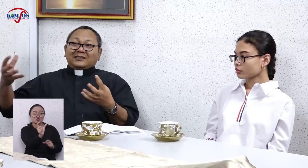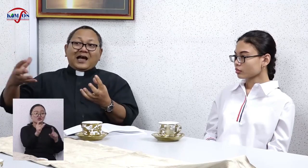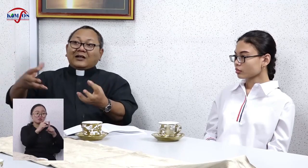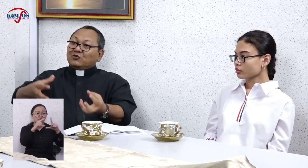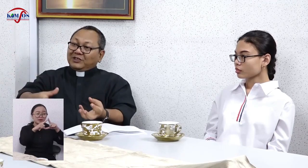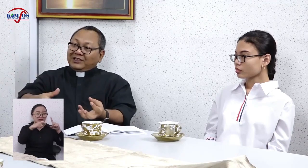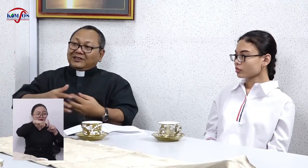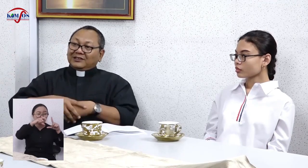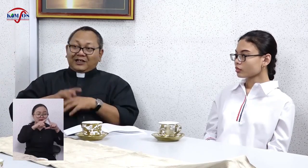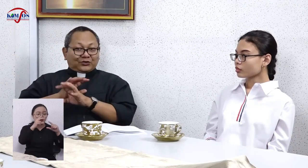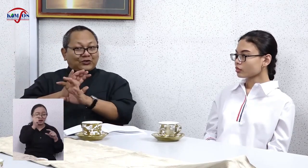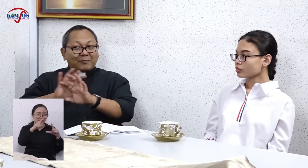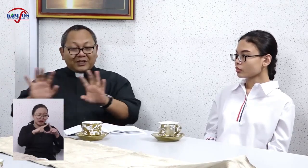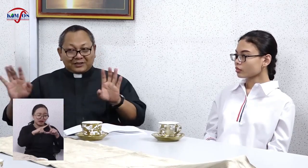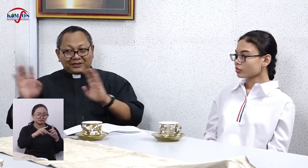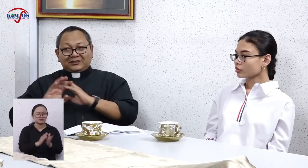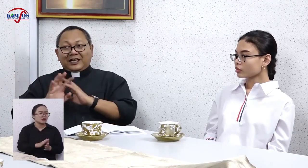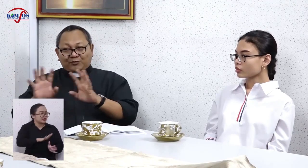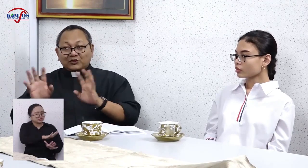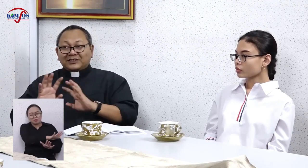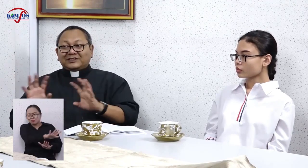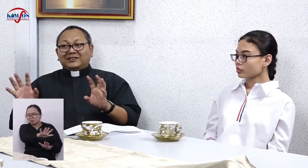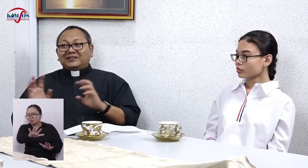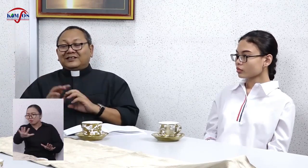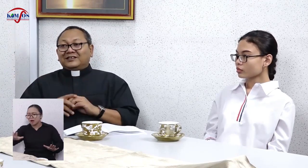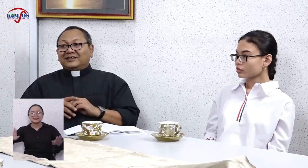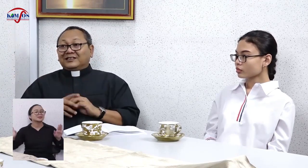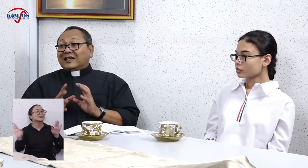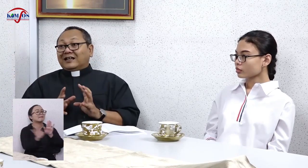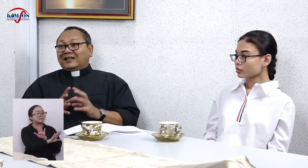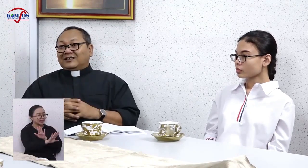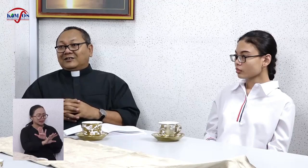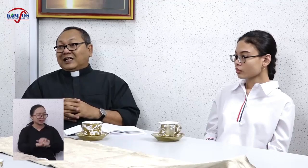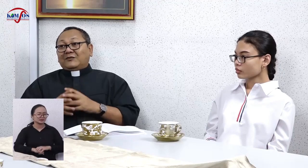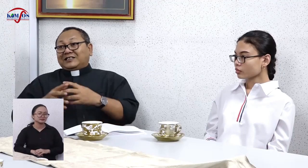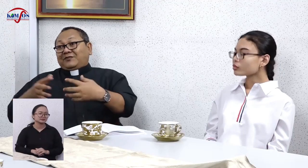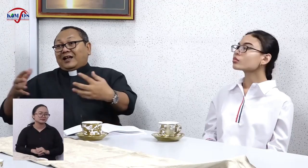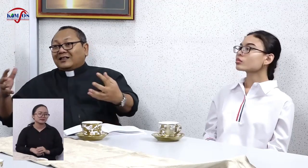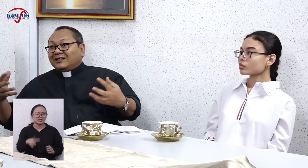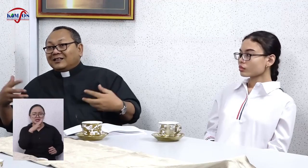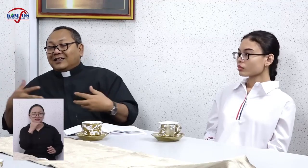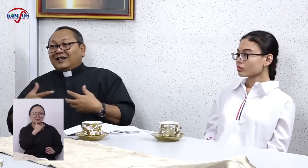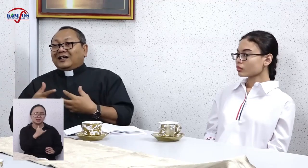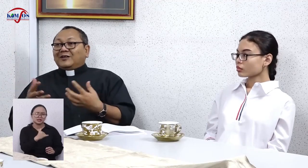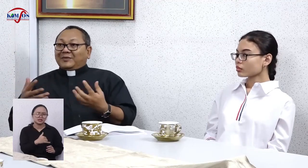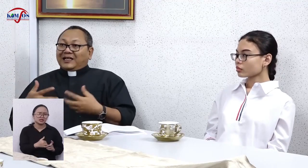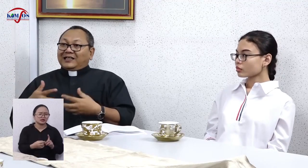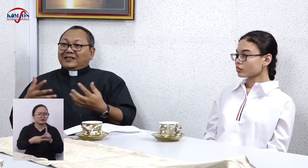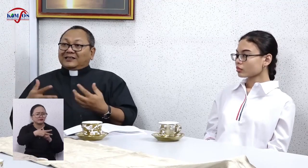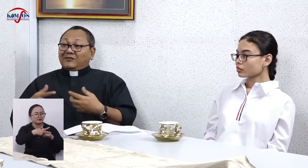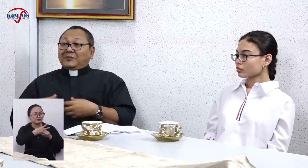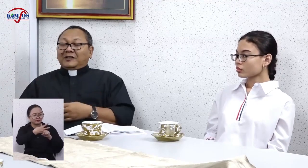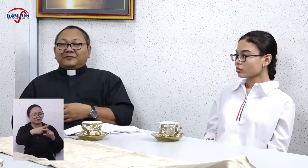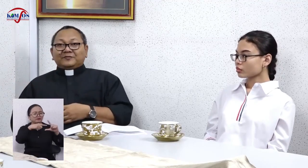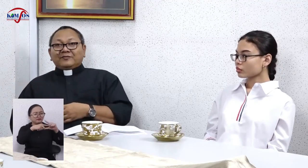karya-karya alumni itu tampil eksposisi di sana kayak festival mereka